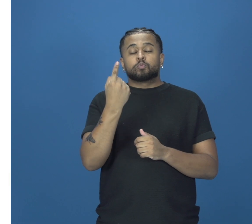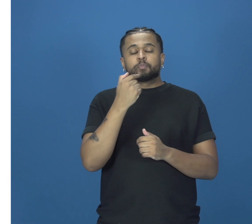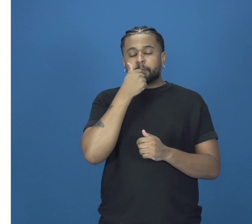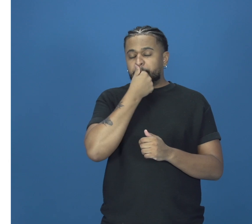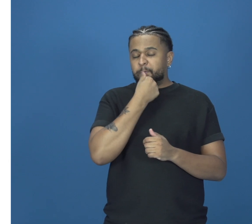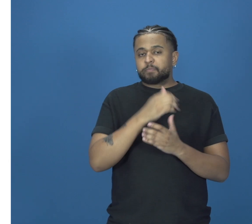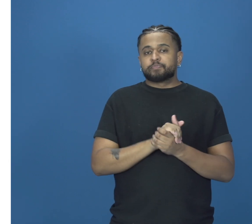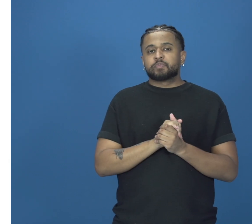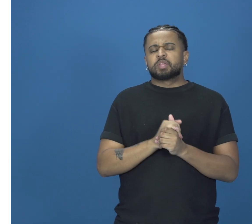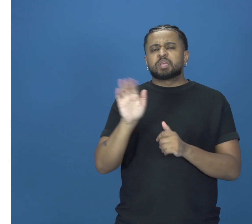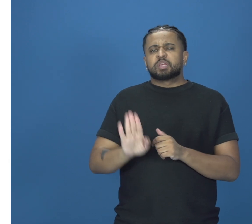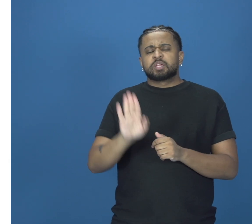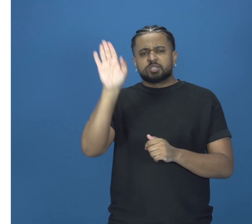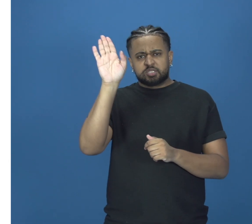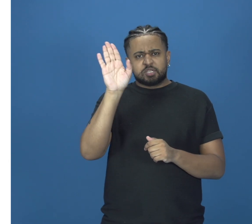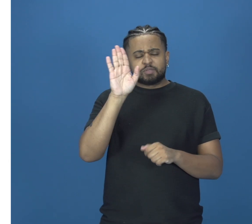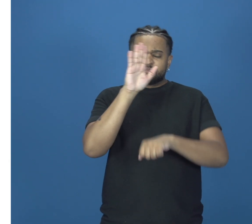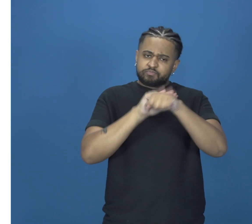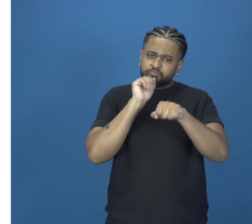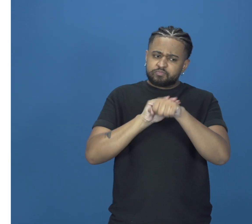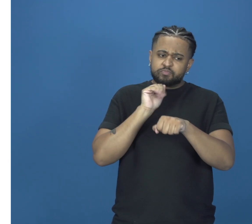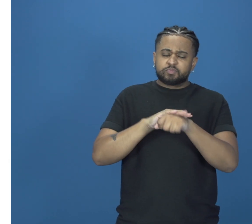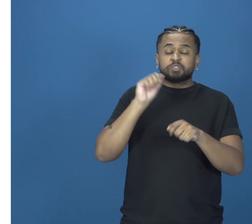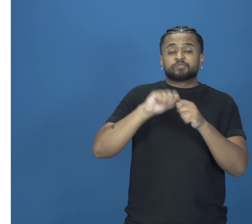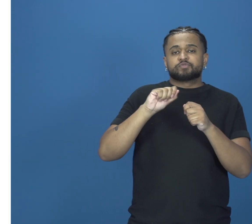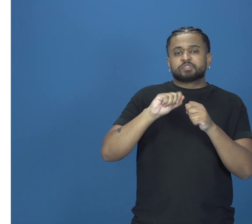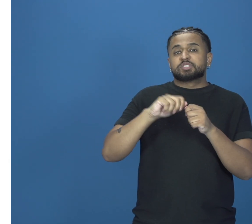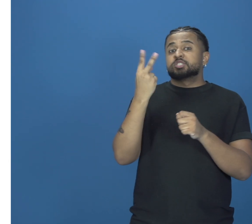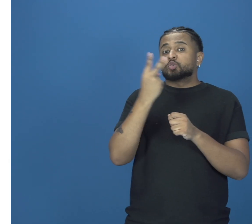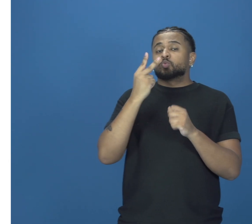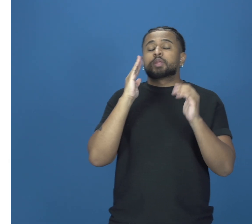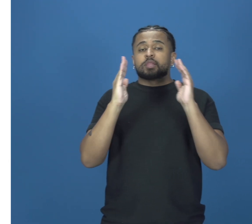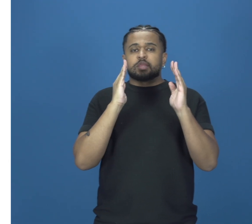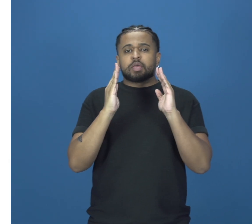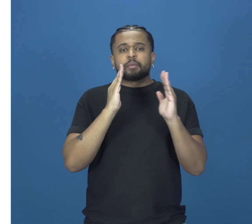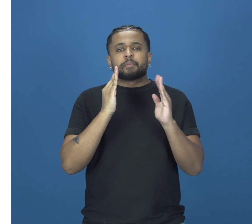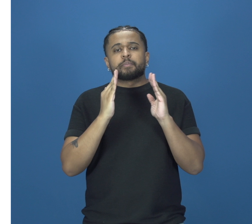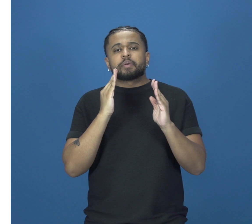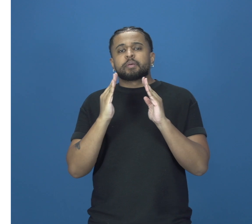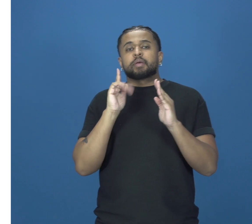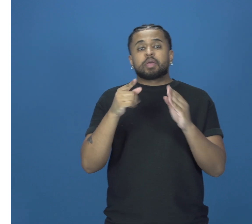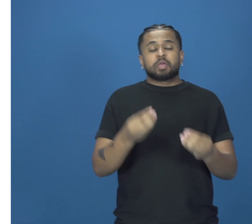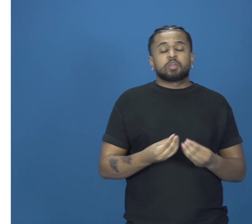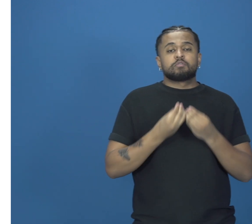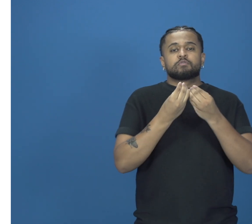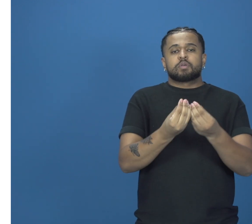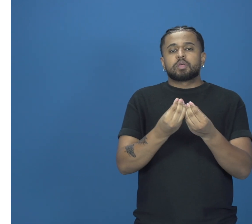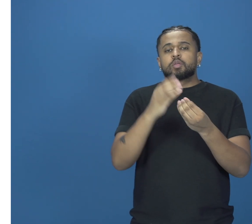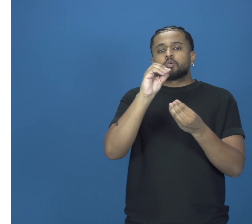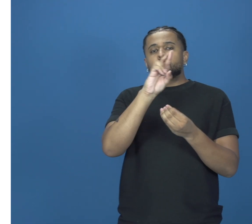8.3.1. Para os candidatos convocados para a realização da segunda etapa, será enviado